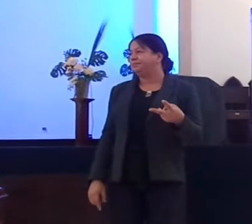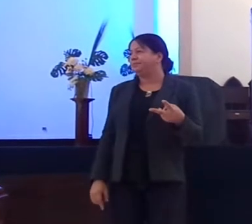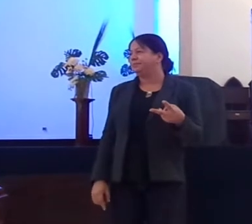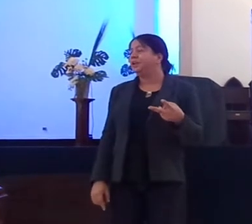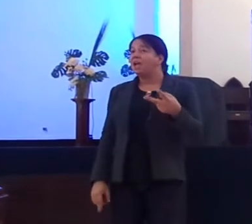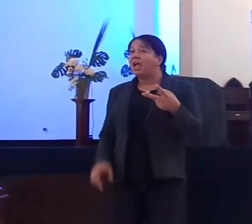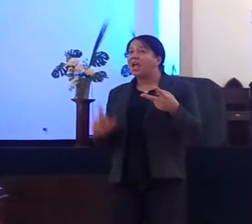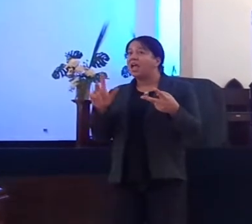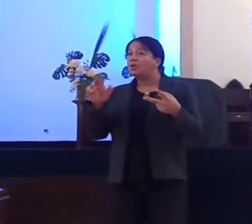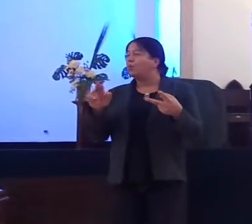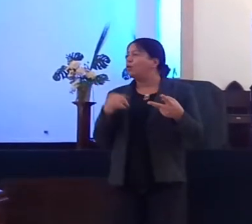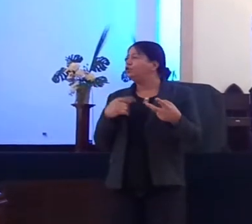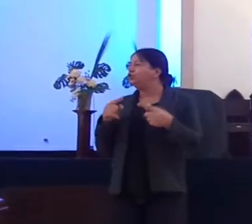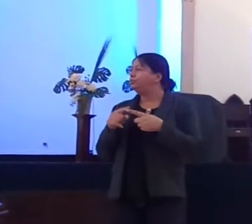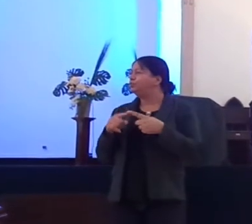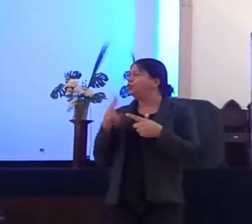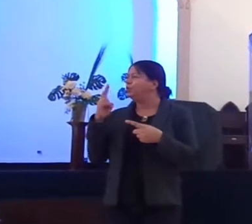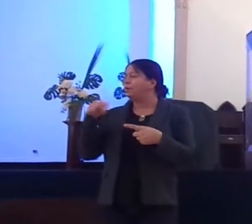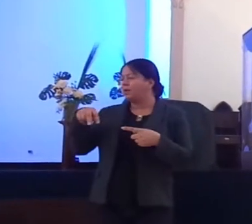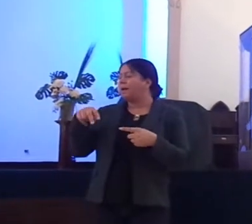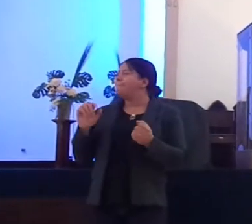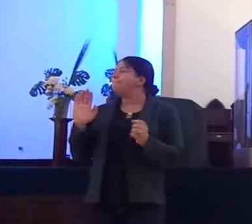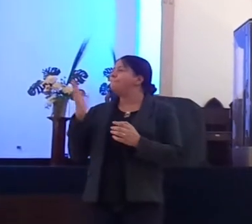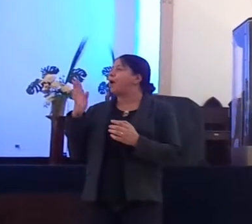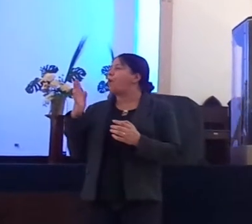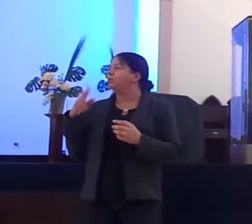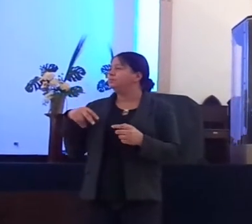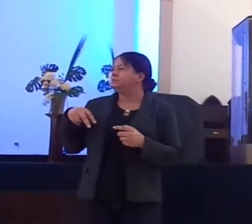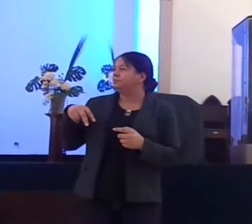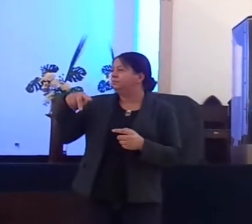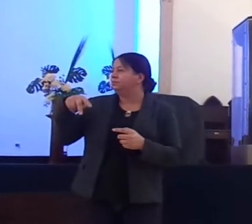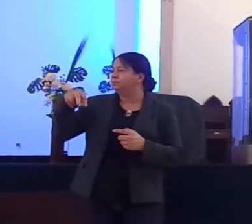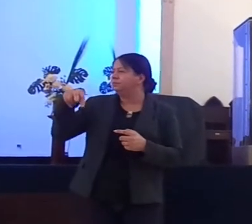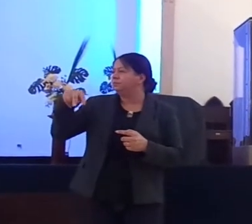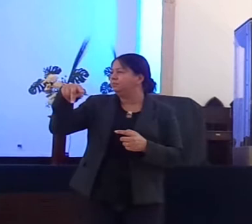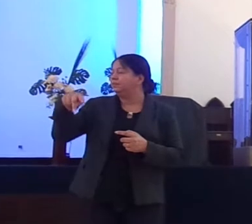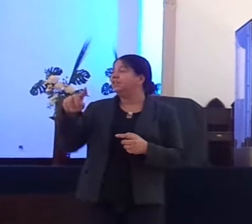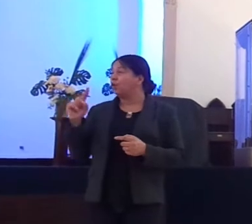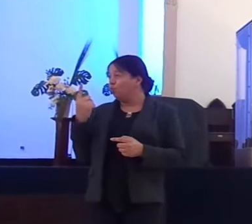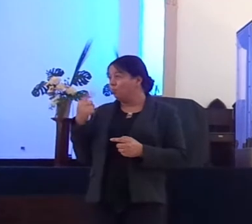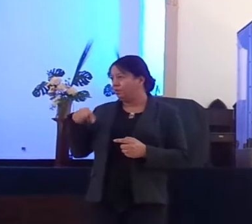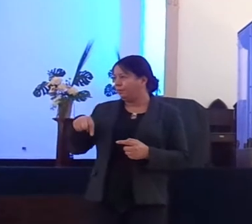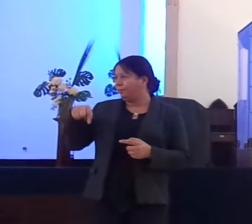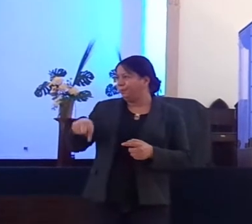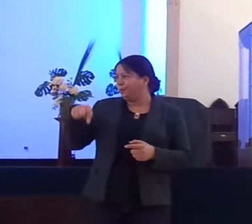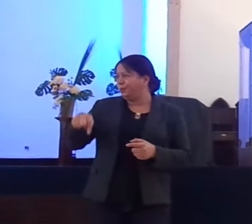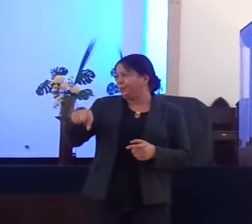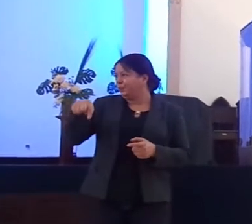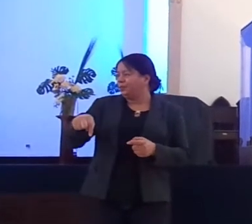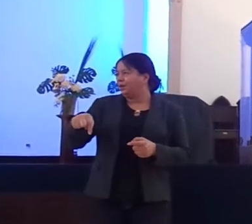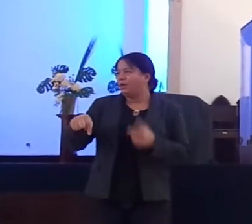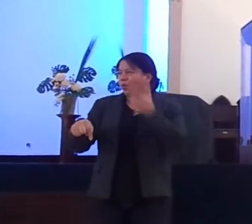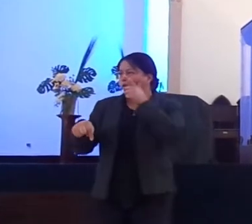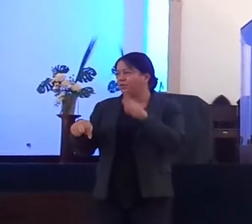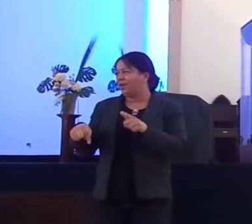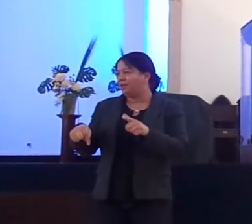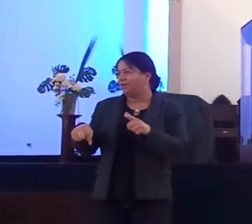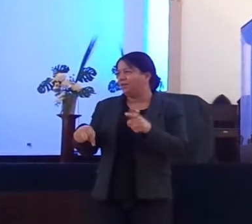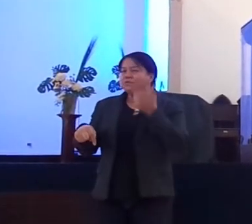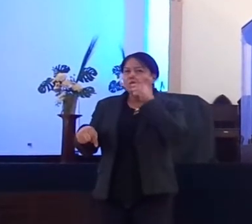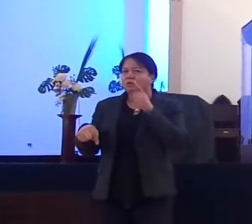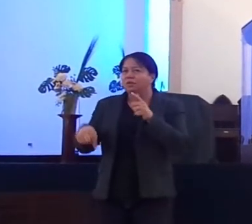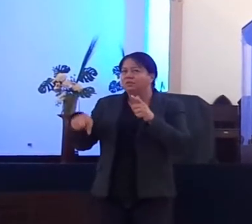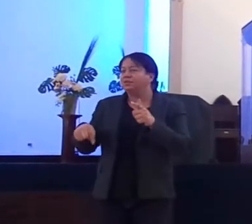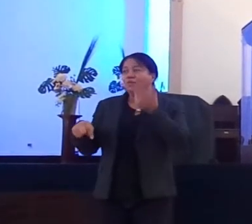É igual duas pernas de pau. Se você tiver só uma perna de pau, você não vai andar direito. Nem